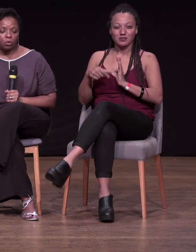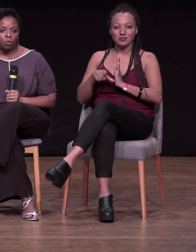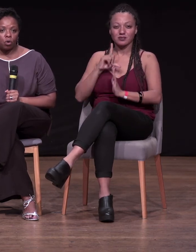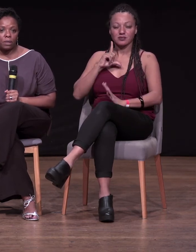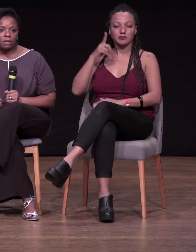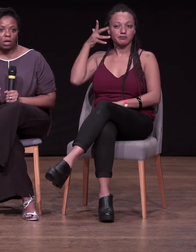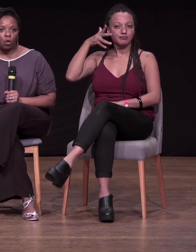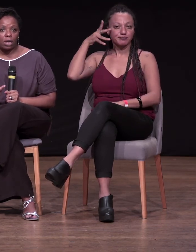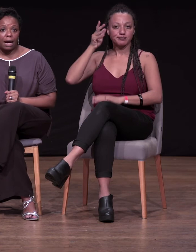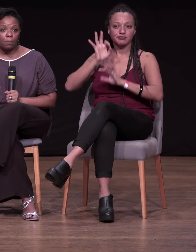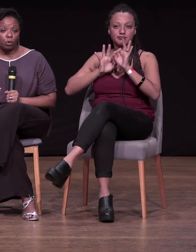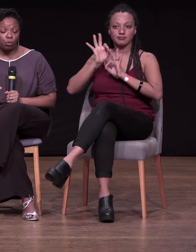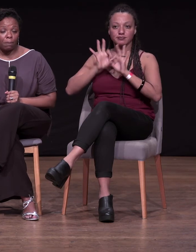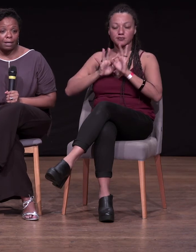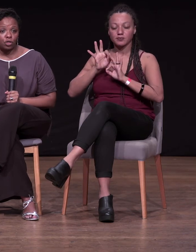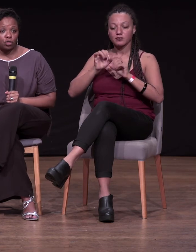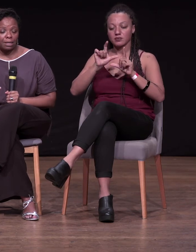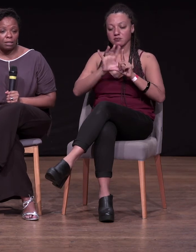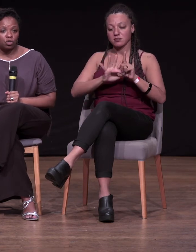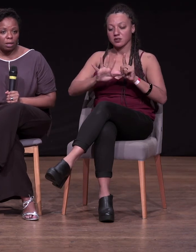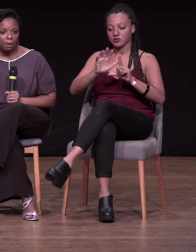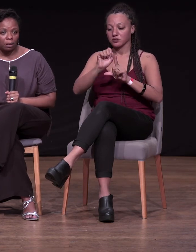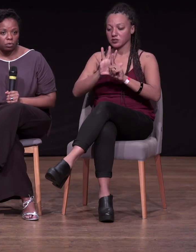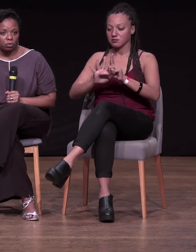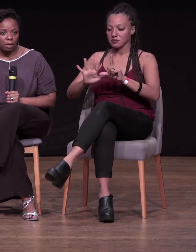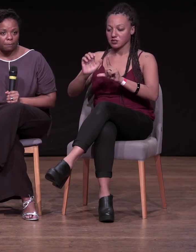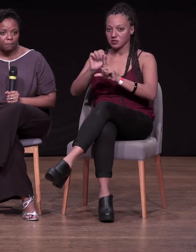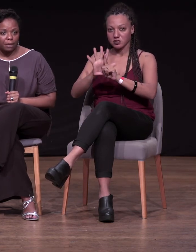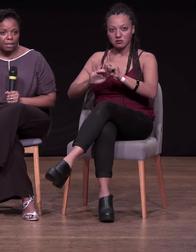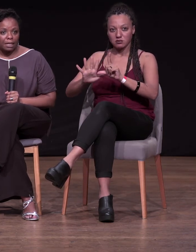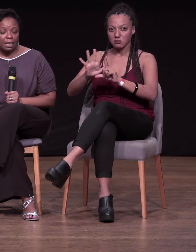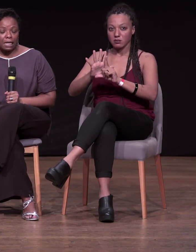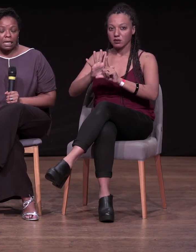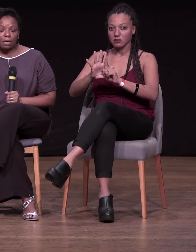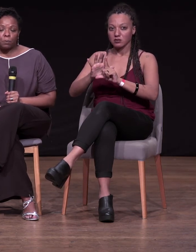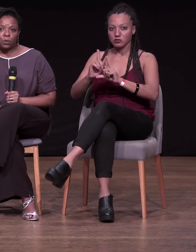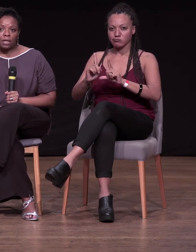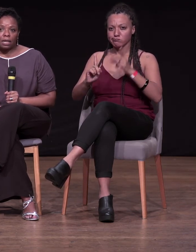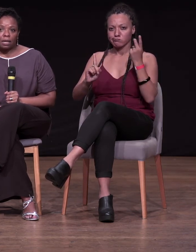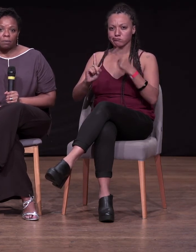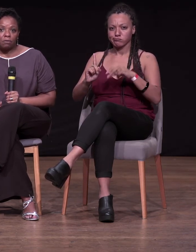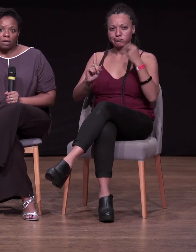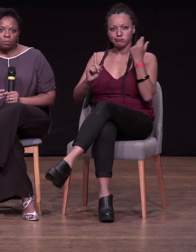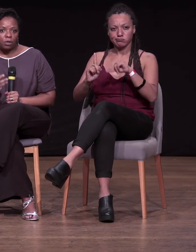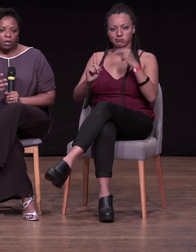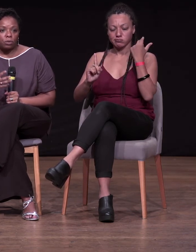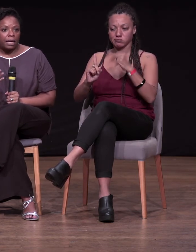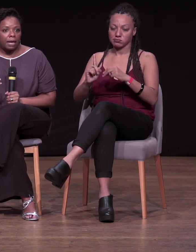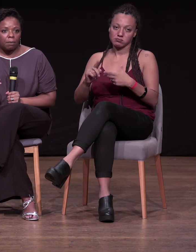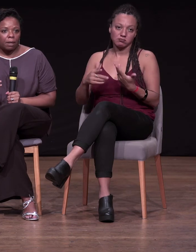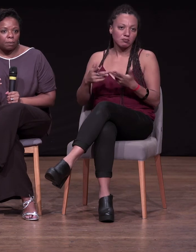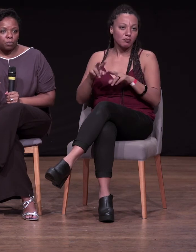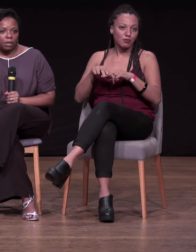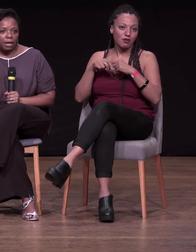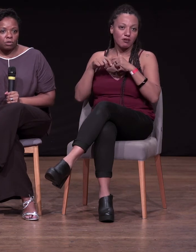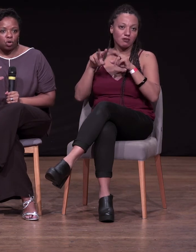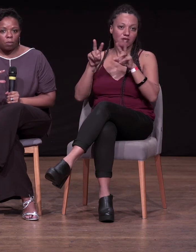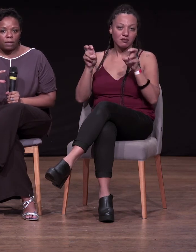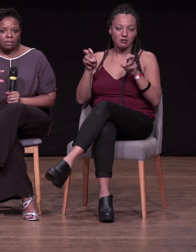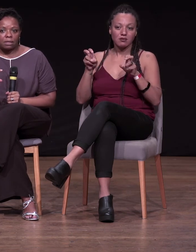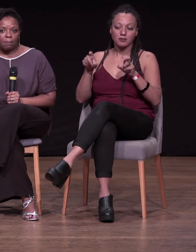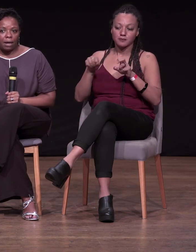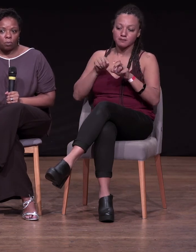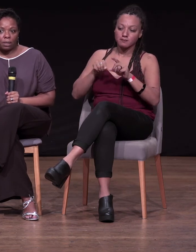palestra, eu comecei a olhar muito imagens de linchamentos, né? Porque, enfim, porque era o tema e porque